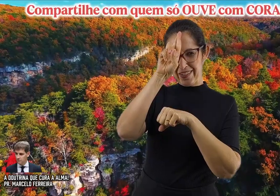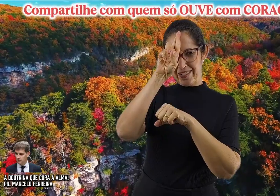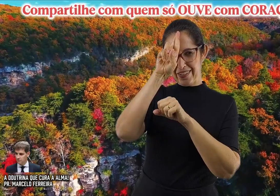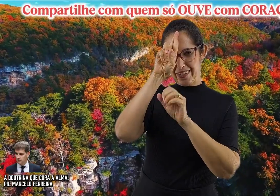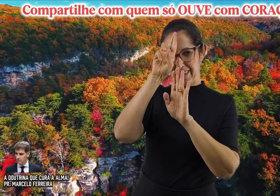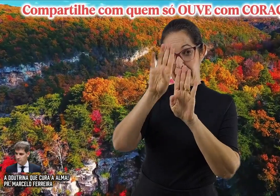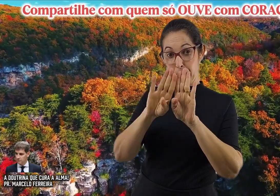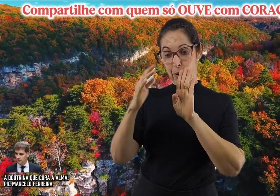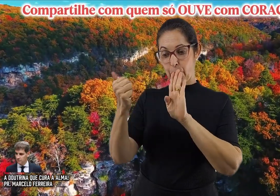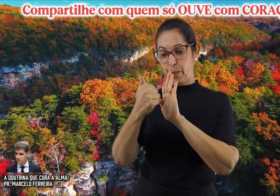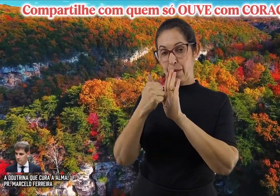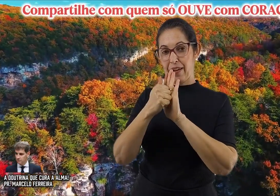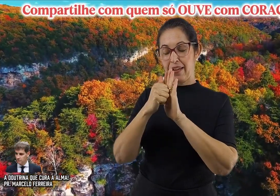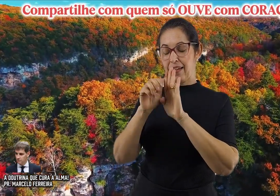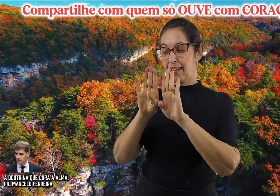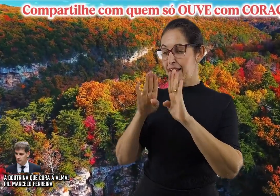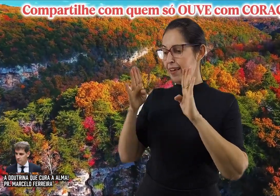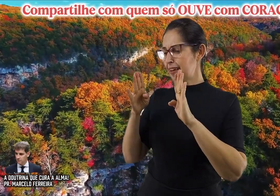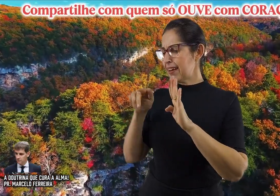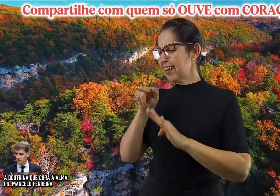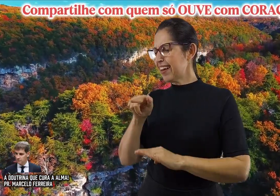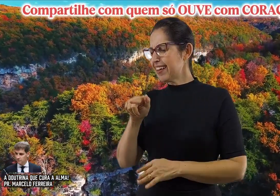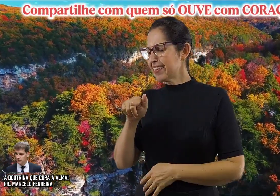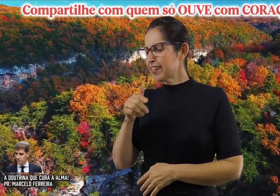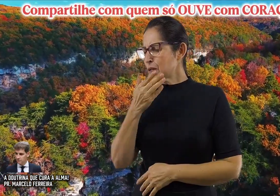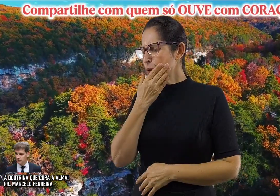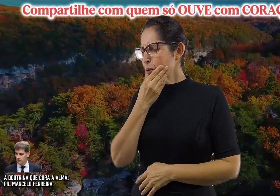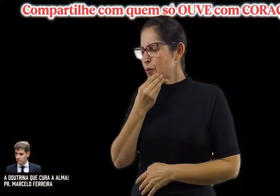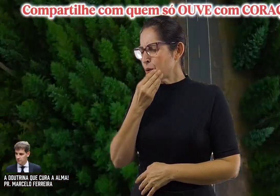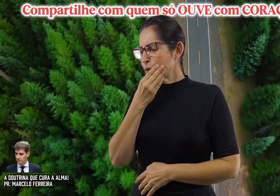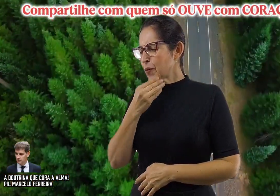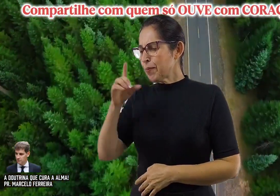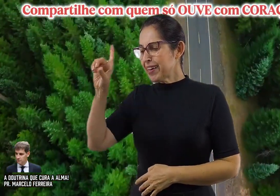campainha, ela abriu a porta, era a voz do esposo.